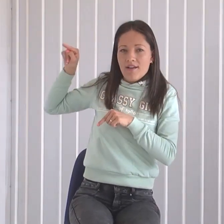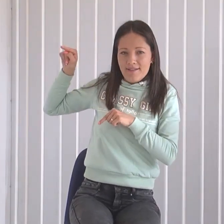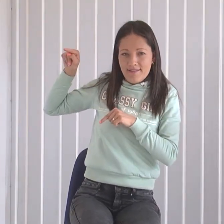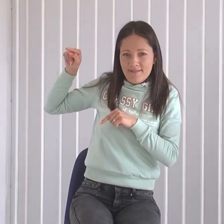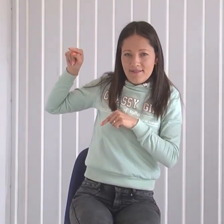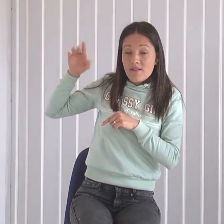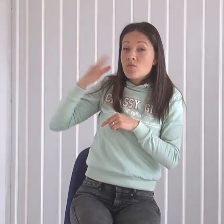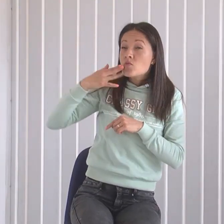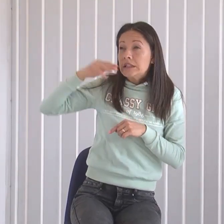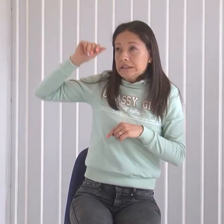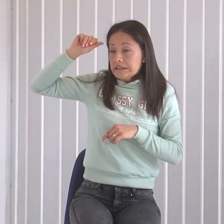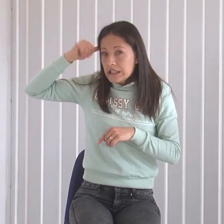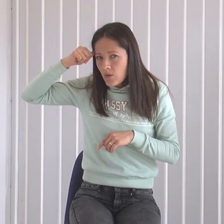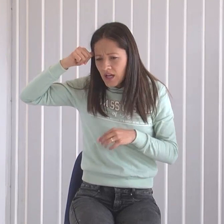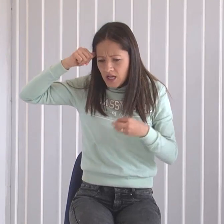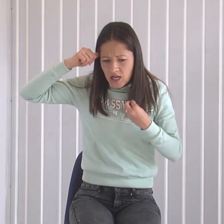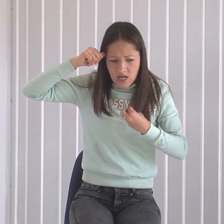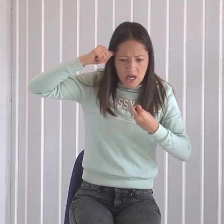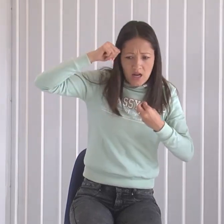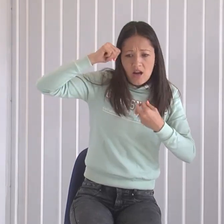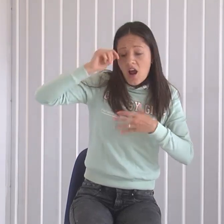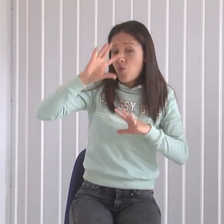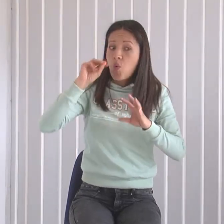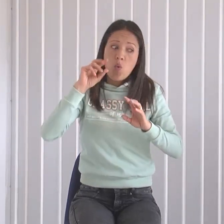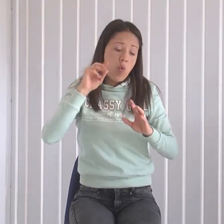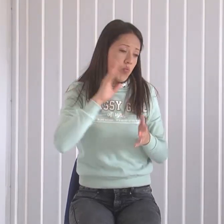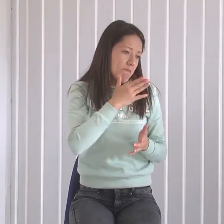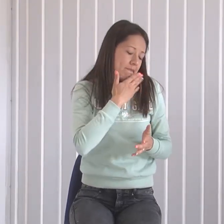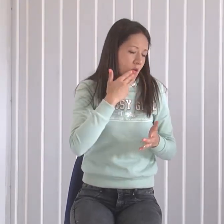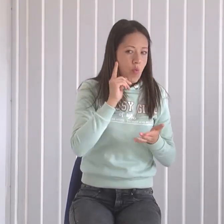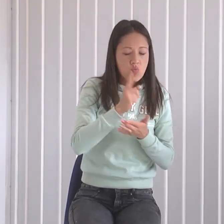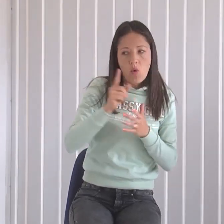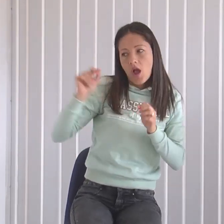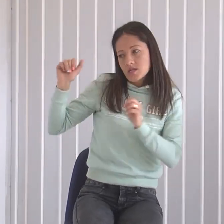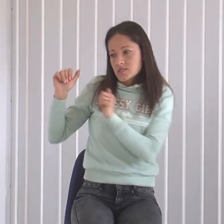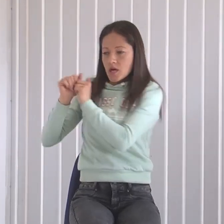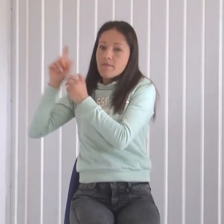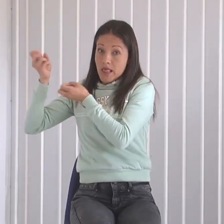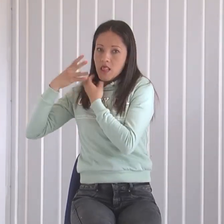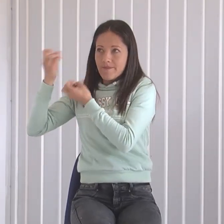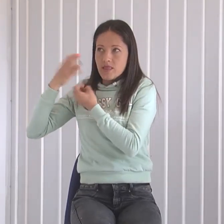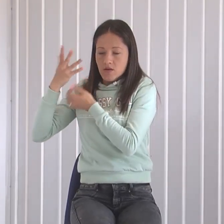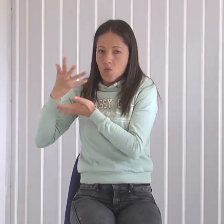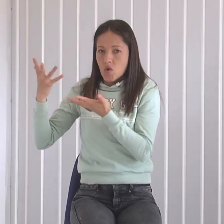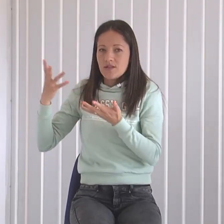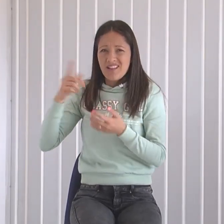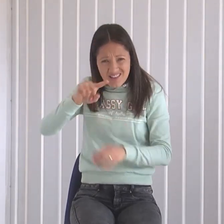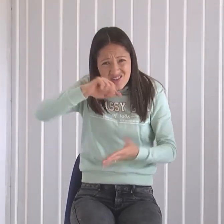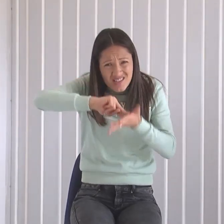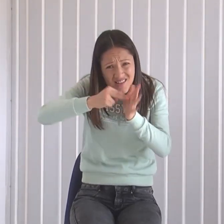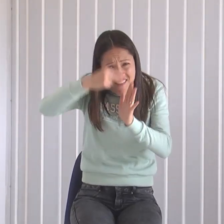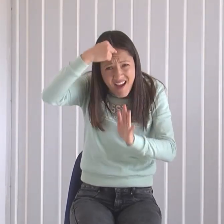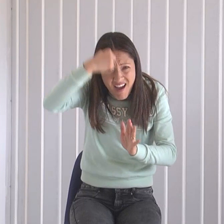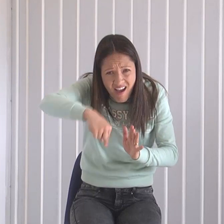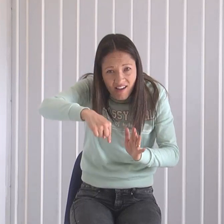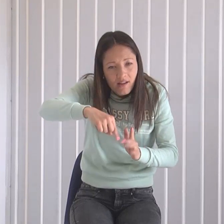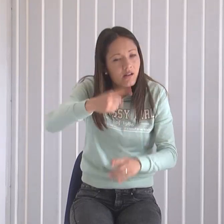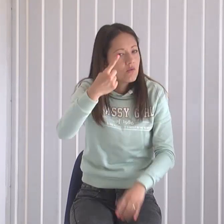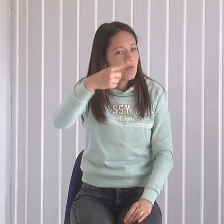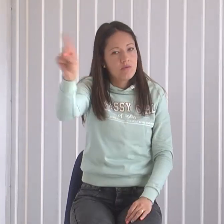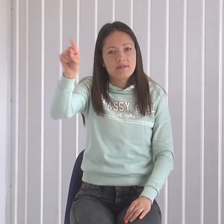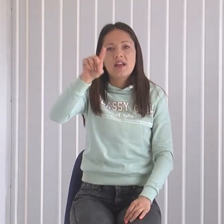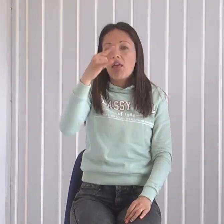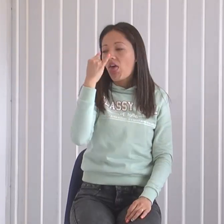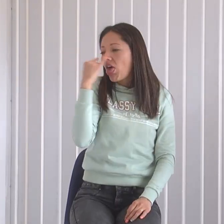Y al recordar a su primer marido, ¿qué dice? Ay, no, volvería a él porque con él me iba bien. ¿Eso es un arrepentimiento? No, eso